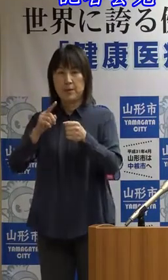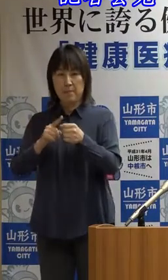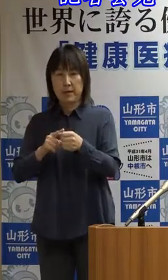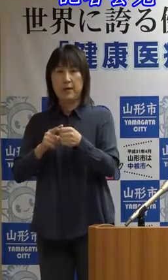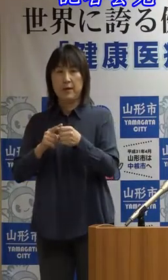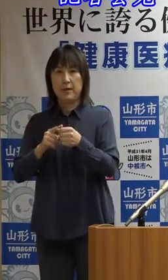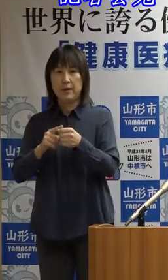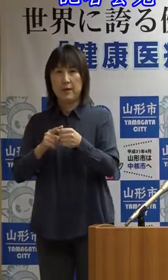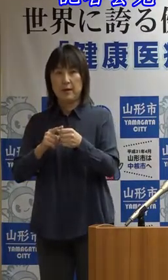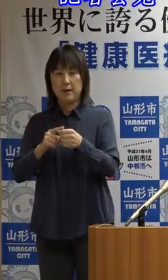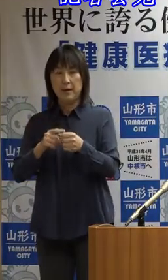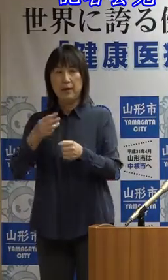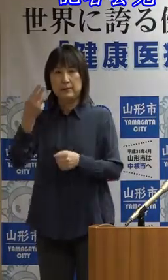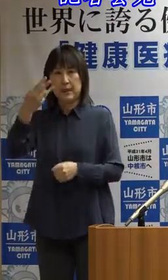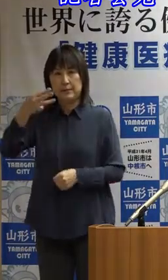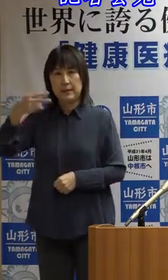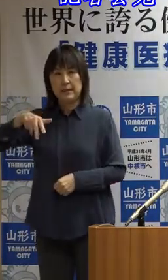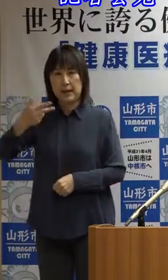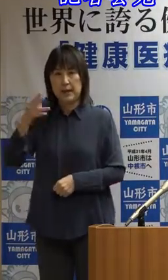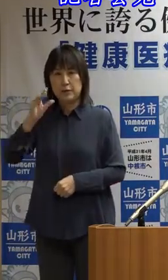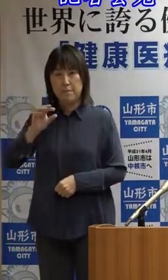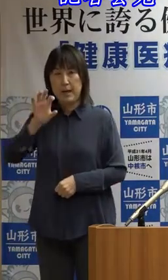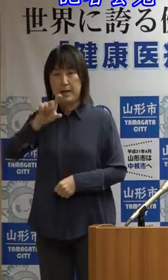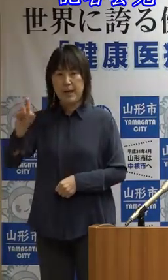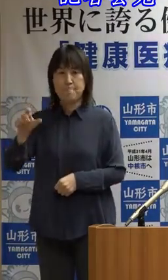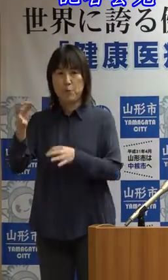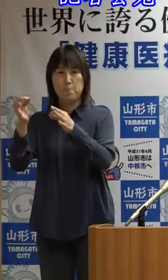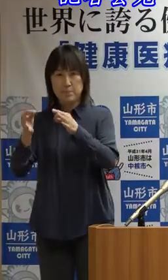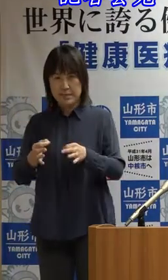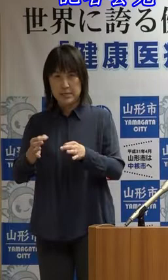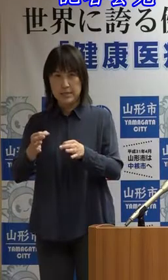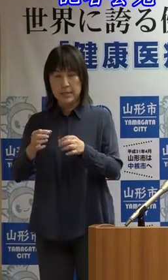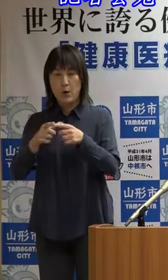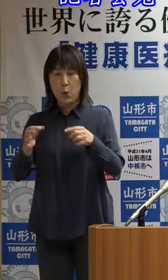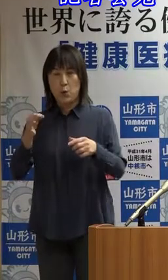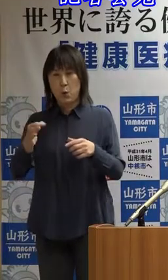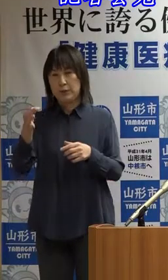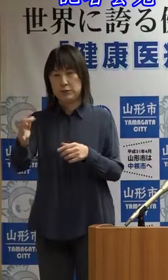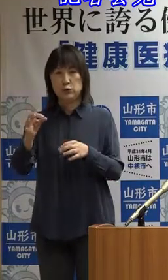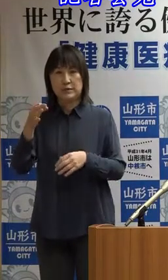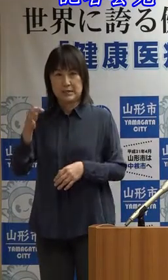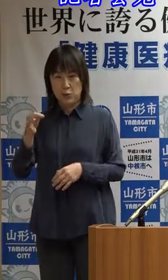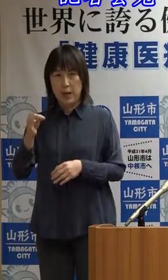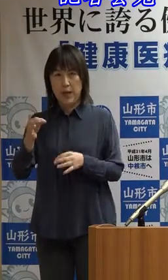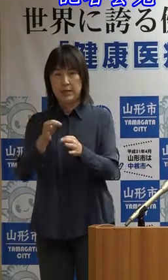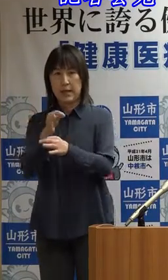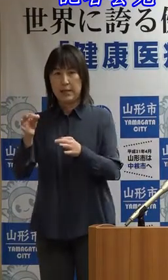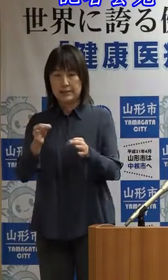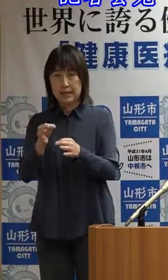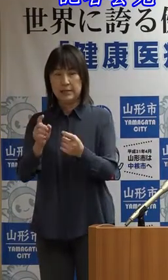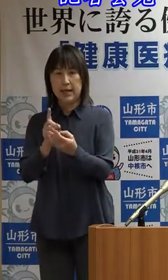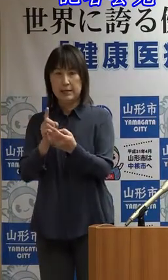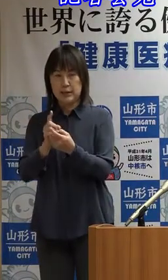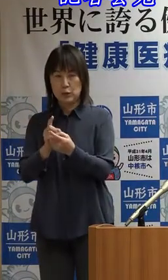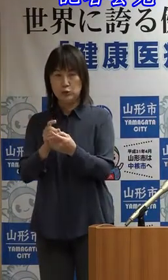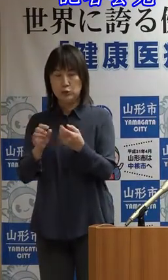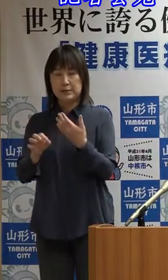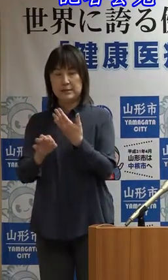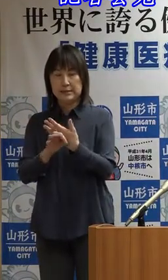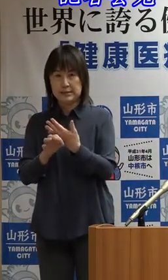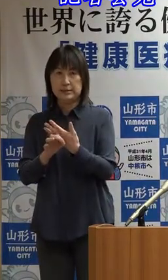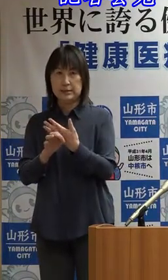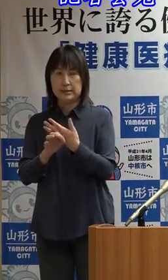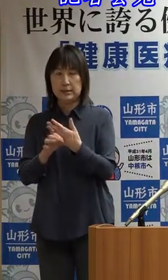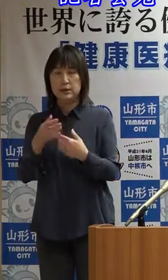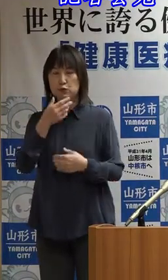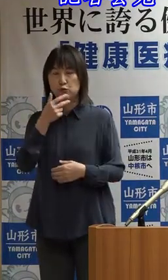より約3700万円の減、国庫支出金は経済対策臨時福祉給付金の増